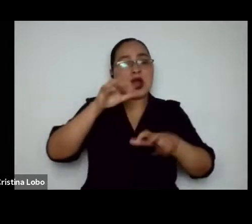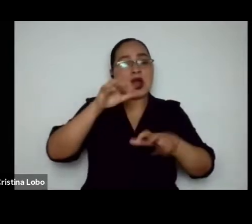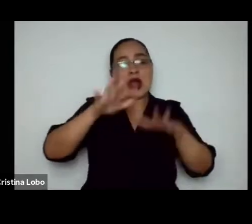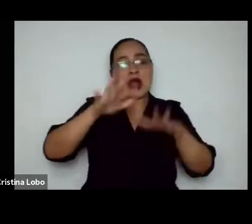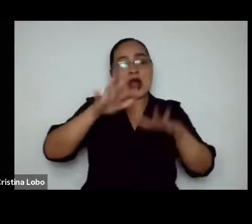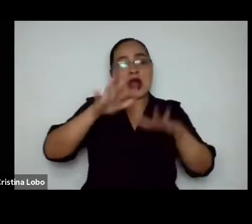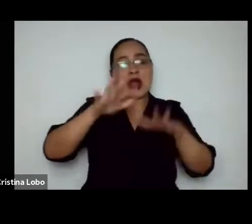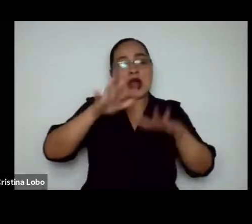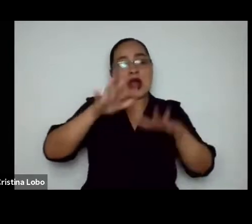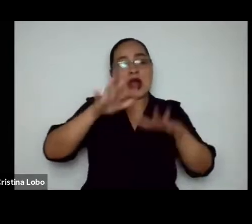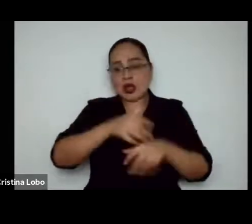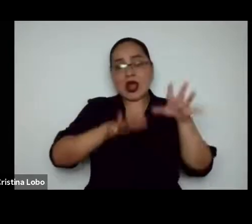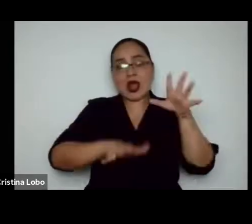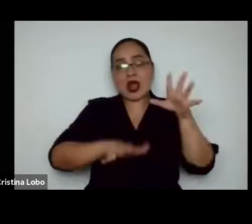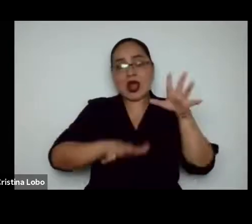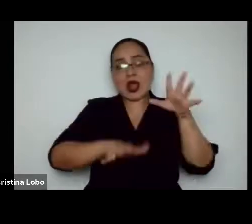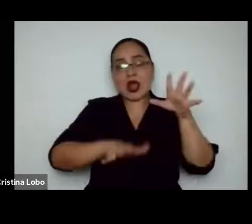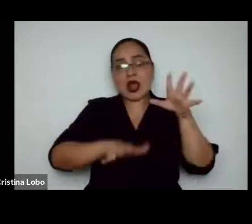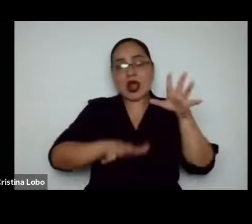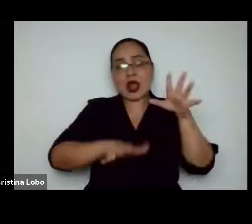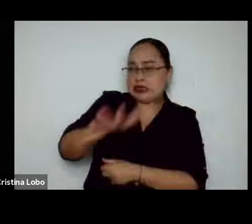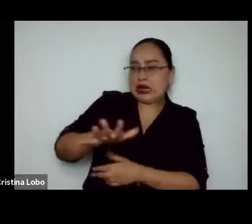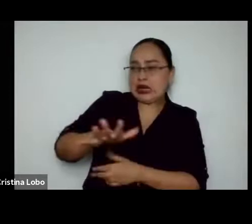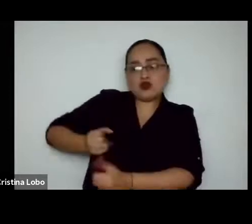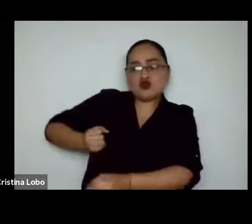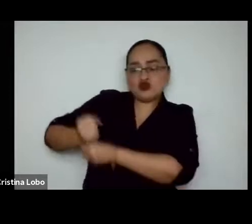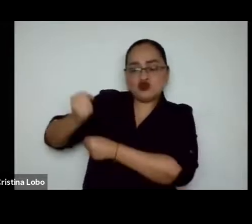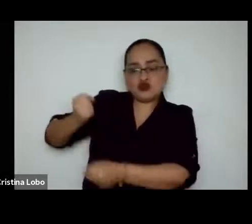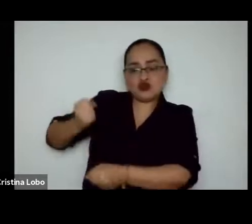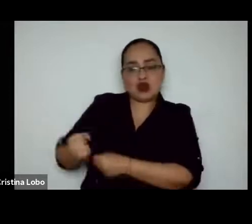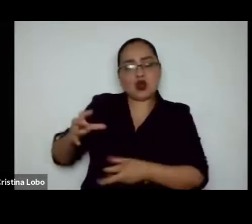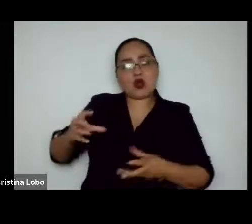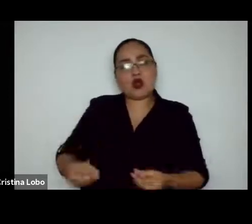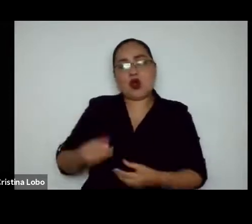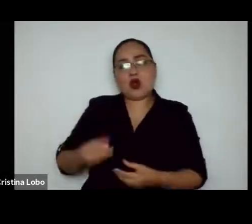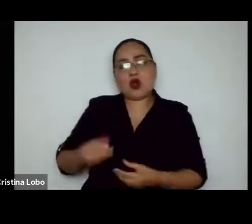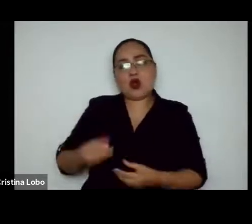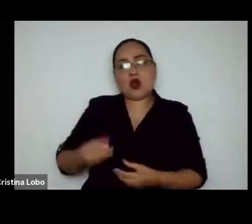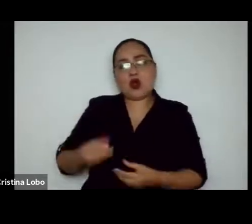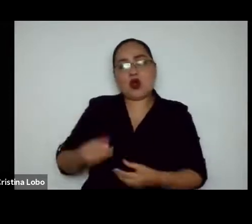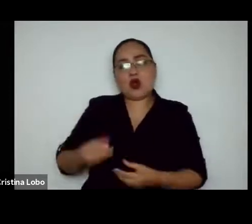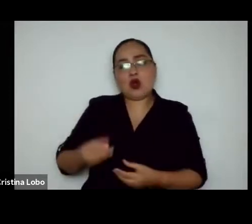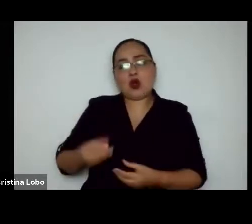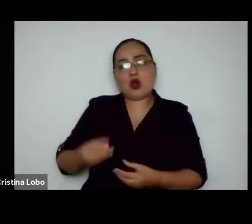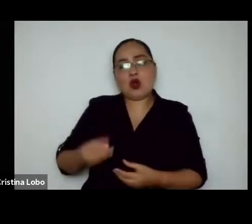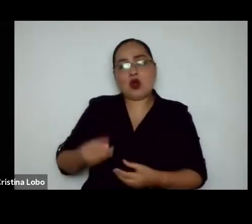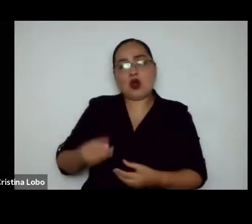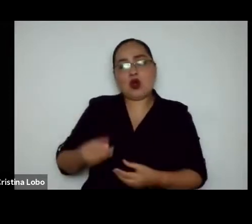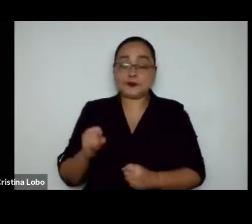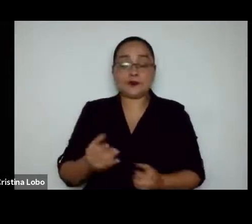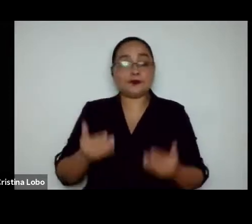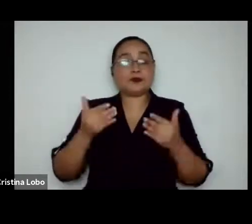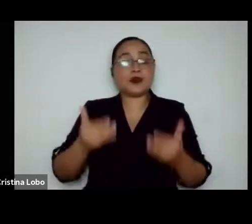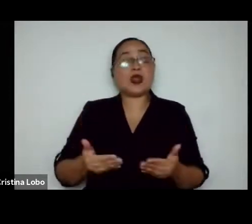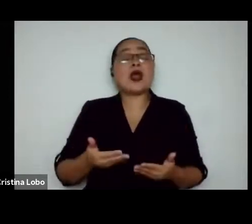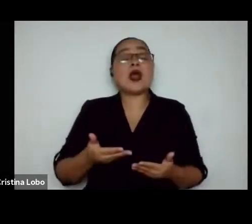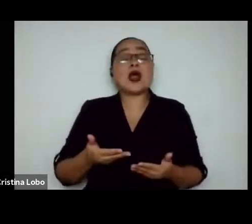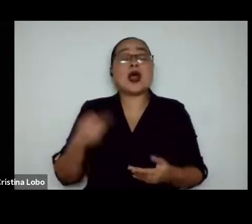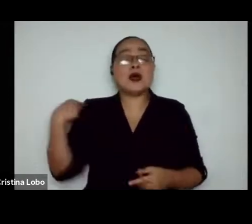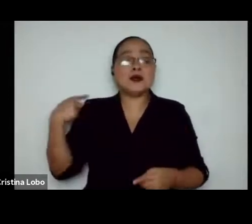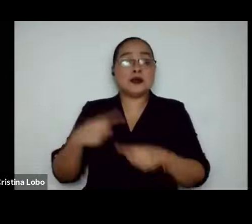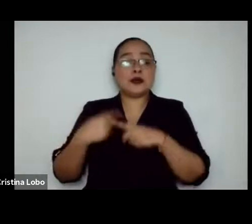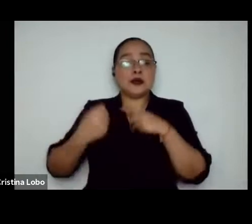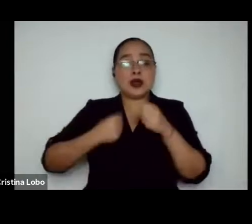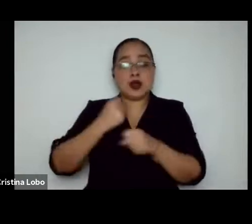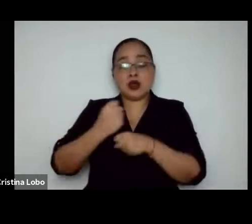de violencia, siendo objeto de discriminación, siendo objeto de prejuicios. Entonces, la movilización social a lo largo de la historia de los derechos ha